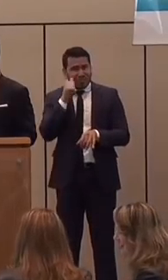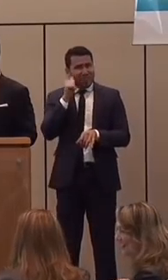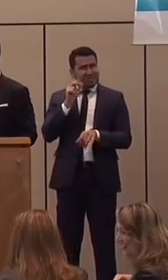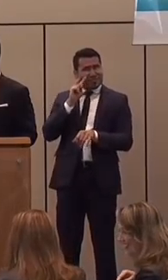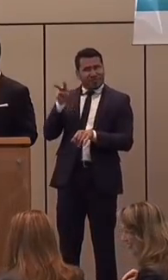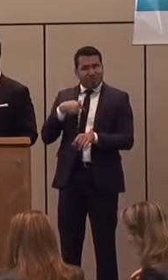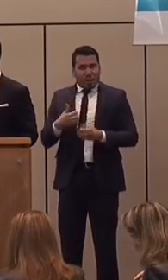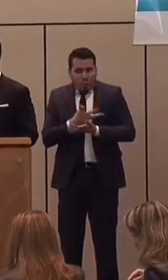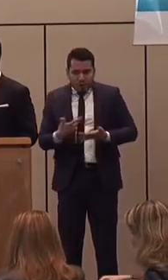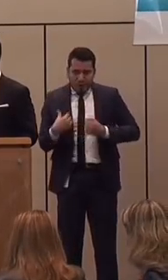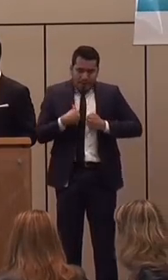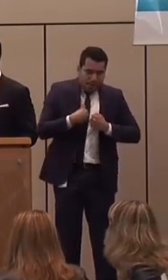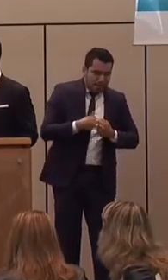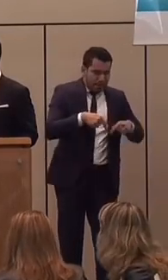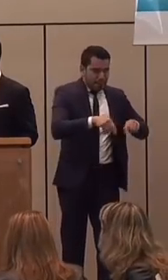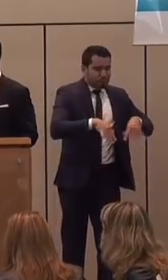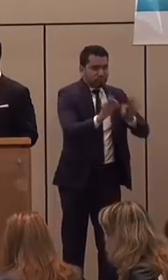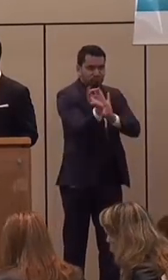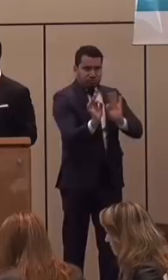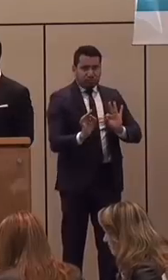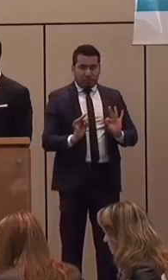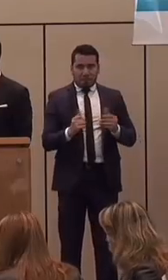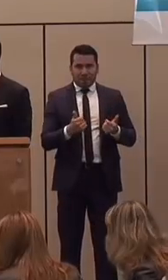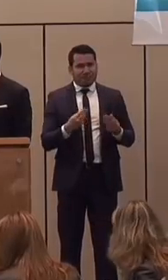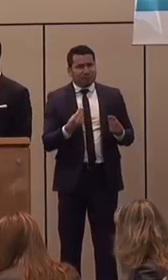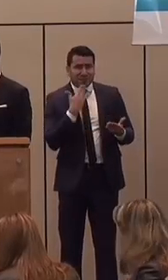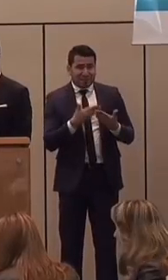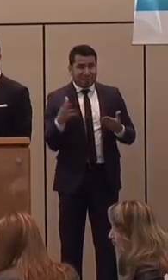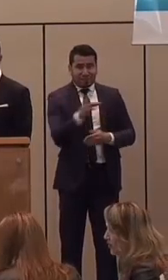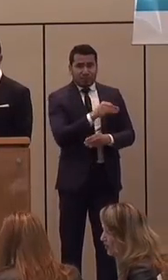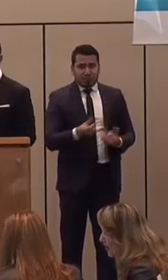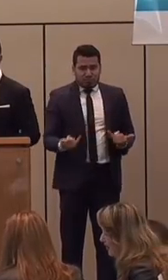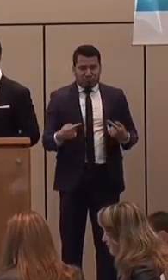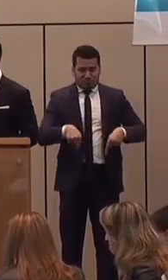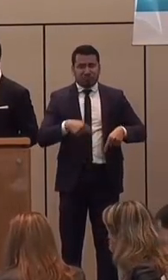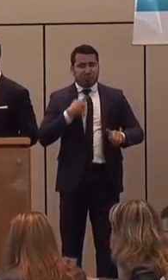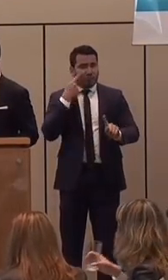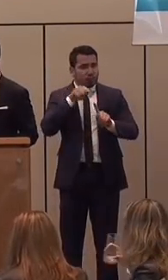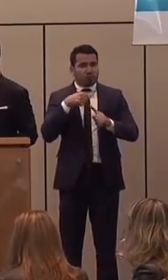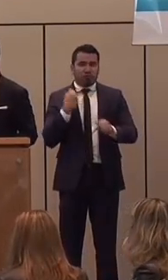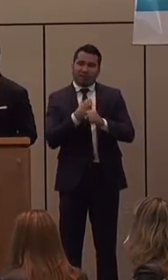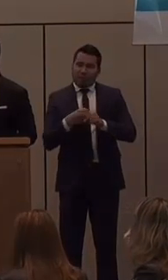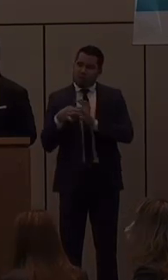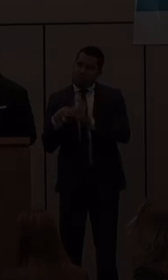saliendo del edificio muchísimas gracias a todos y estamos aquí para trabajar juntos muchas